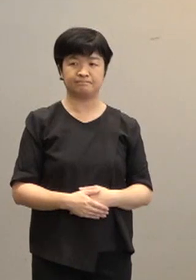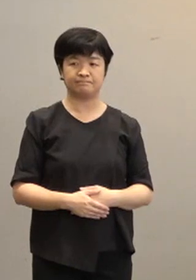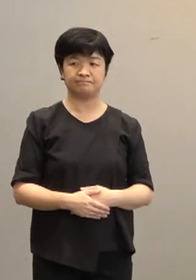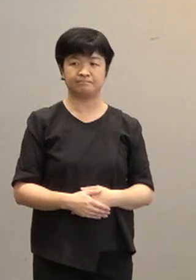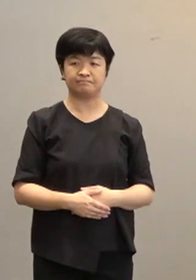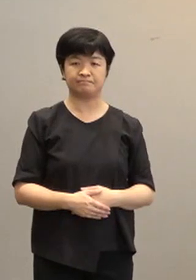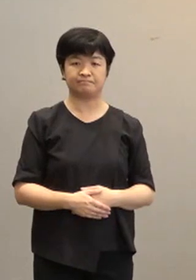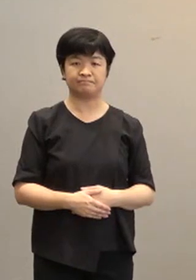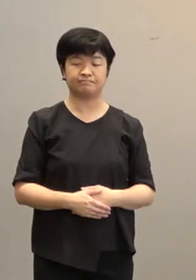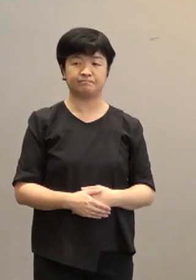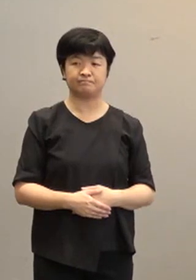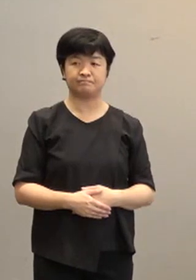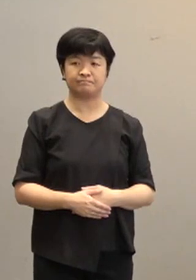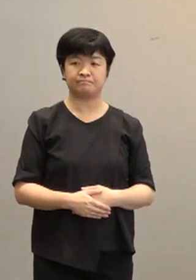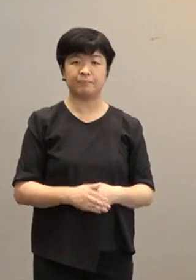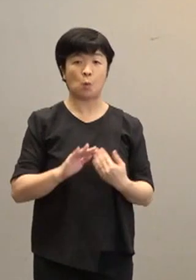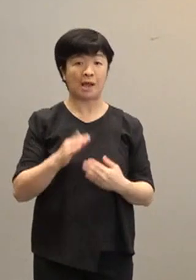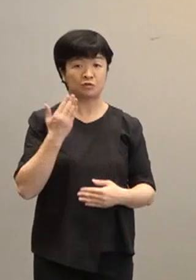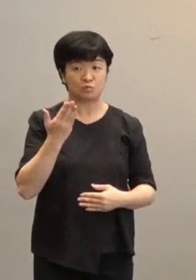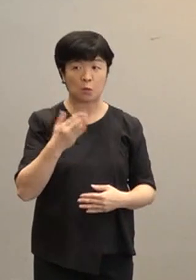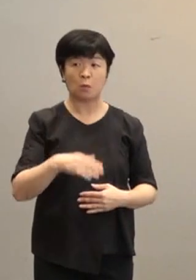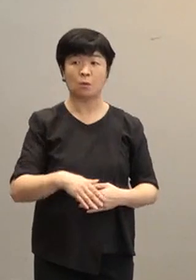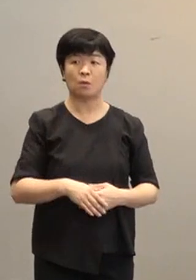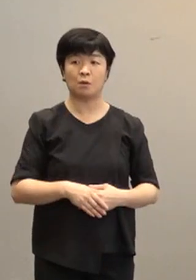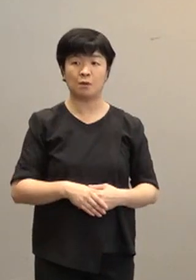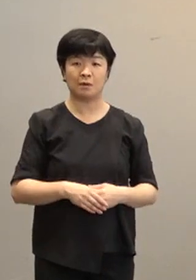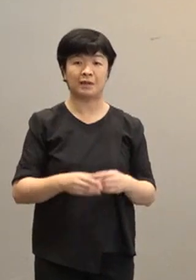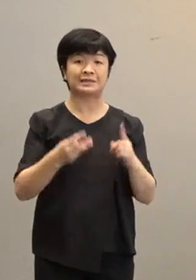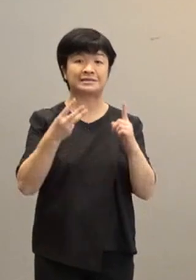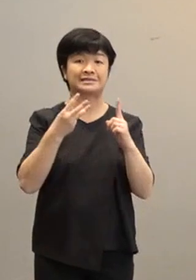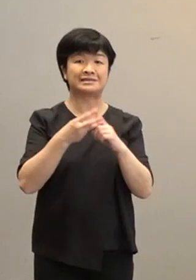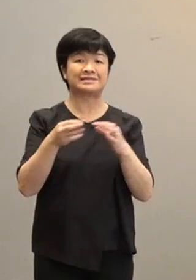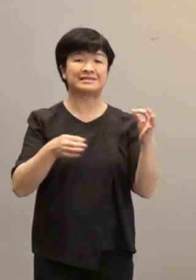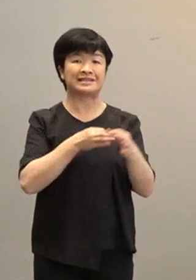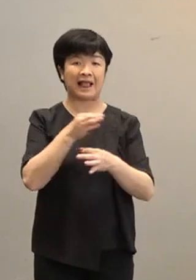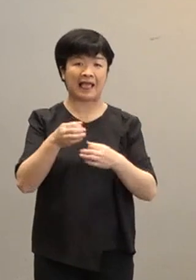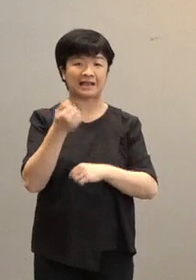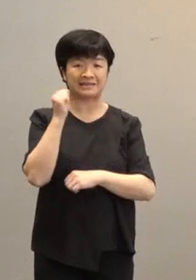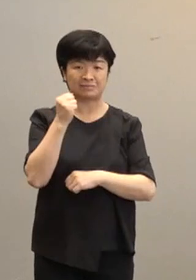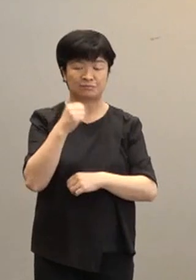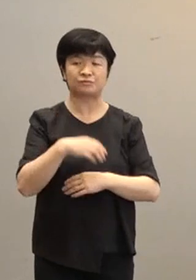ありがとうございます。他にご質問いかがでしょうか。日経さん。